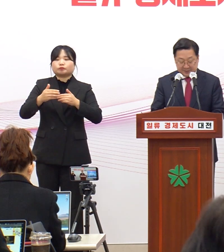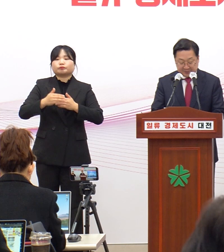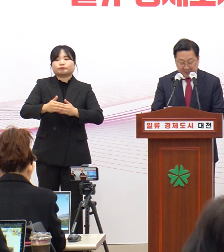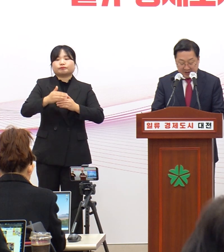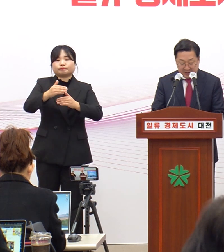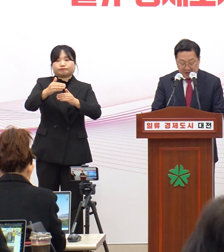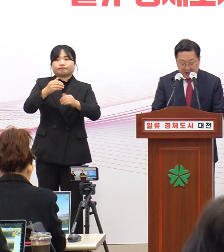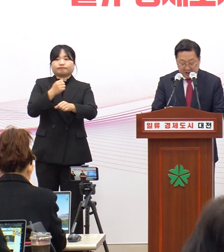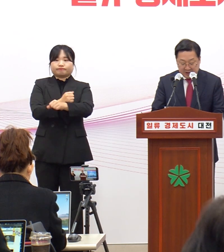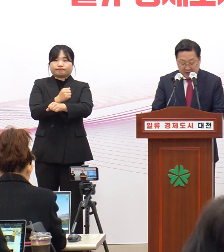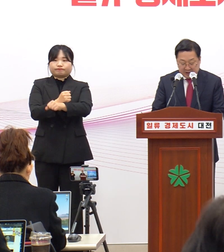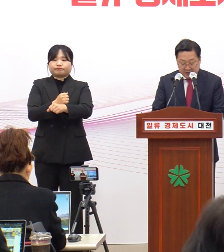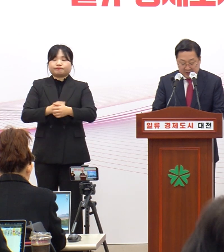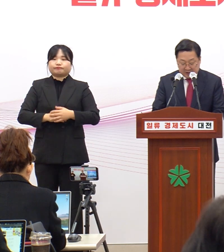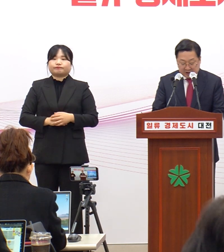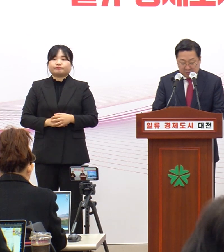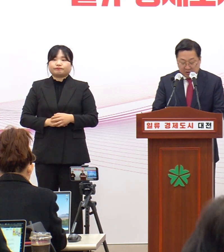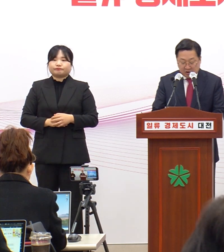사업입니다.